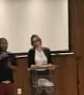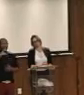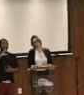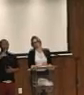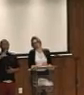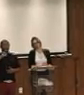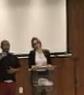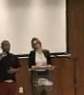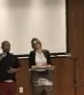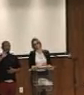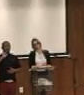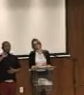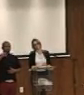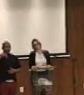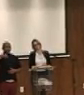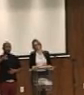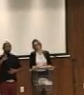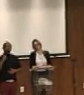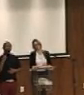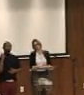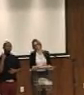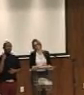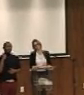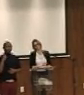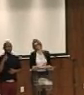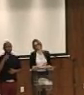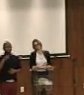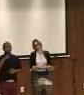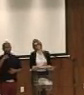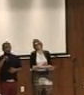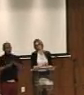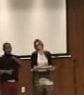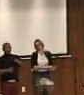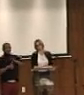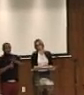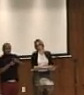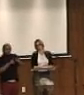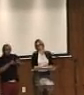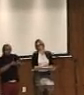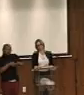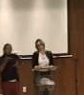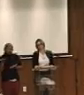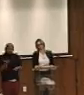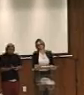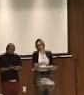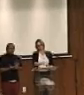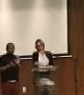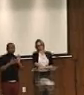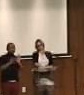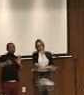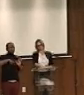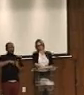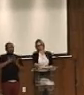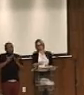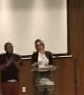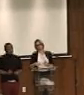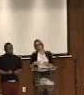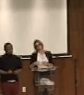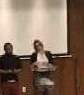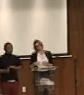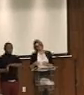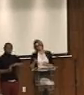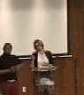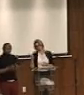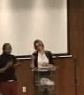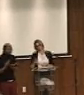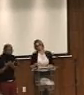Cristiane, naquela época, era pró-reitora de ensino, e trouxe essa proposta muito interessante que nós adotamos. Os estudos já existem,